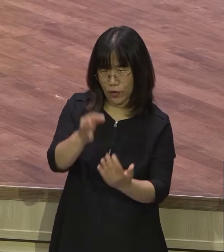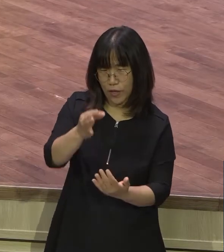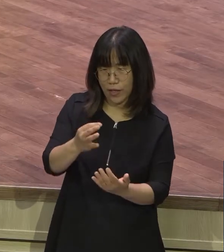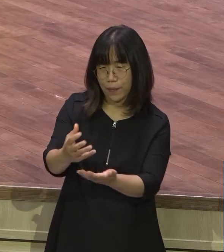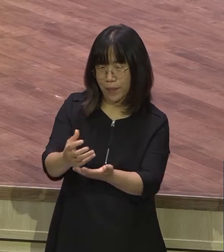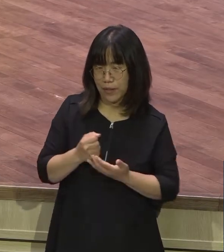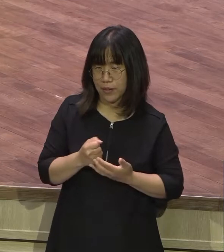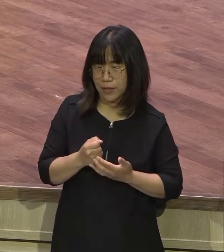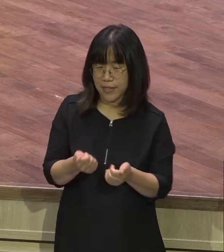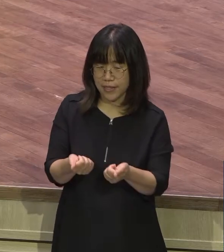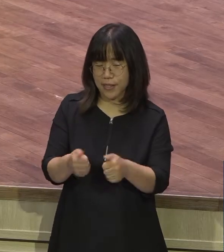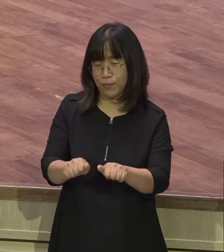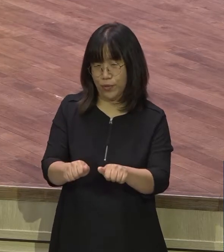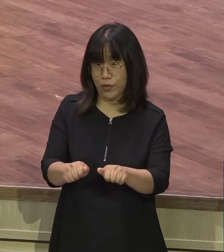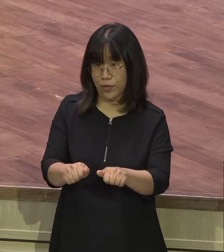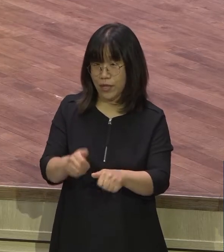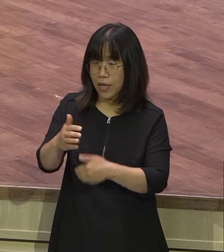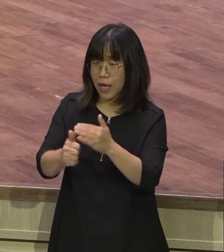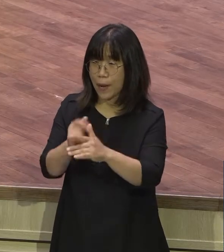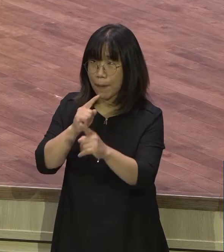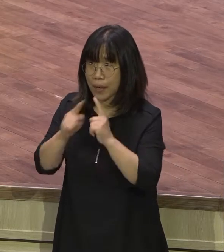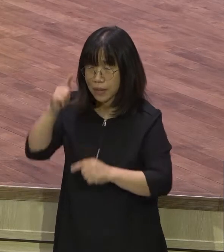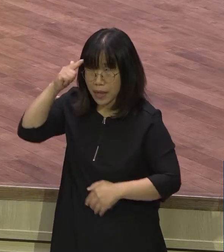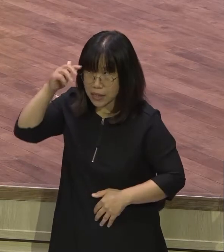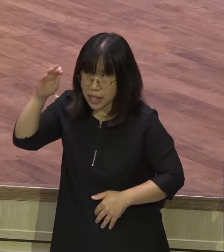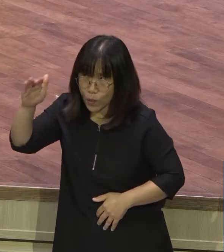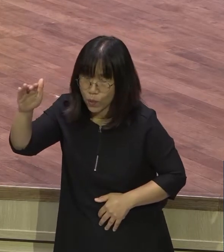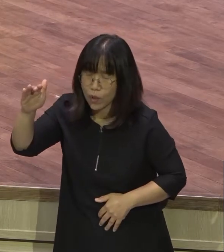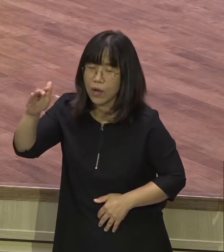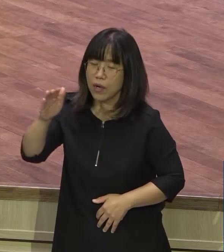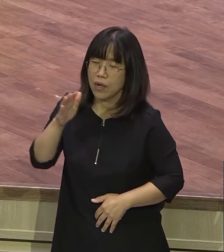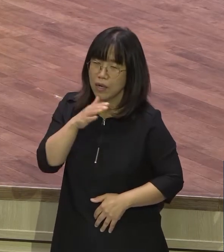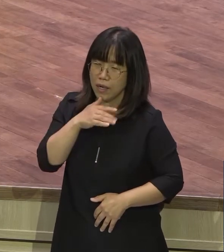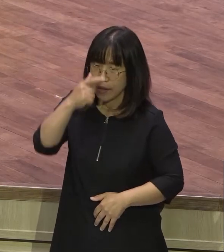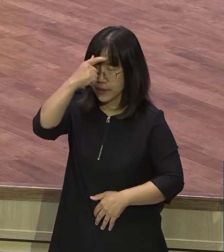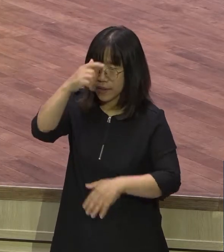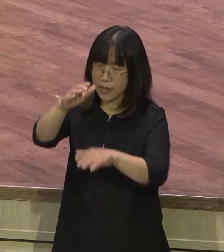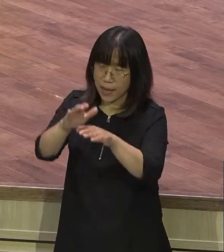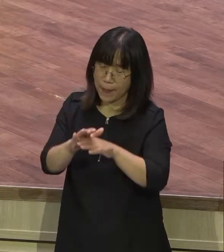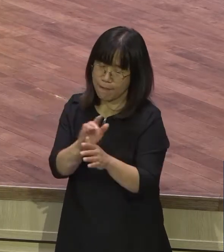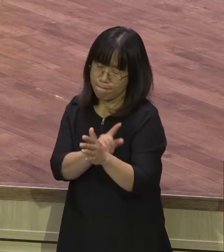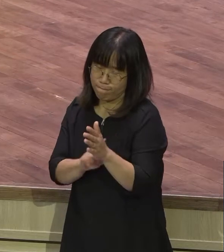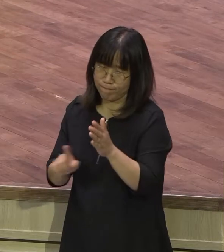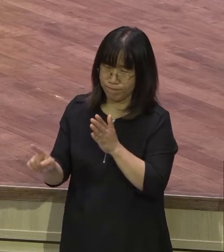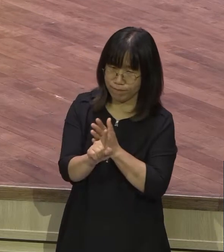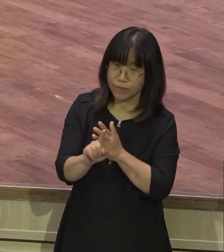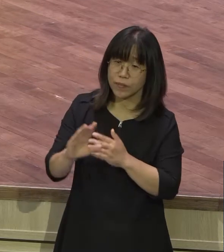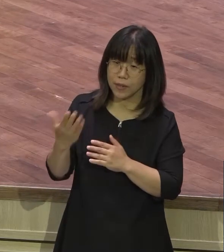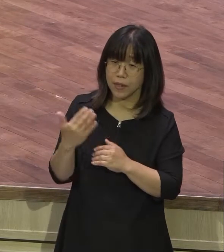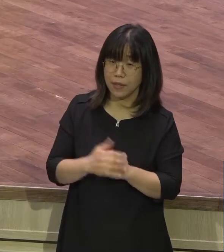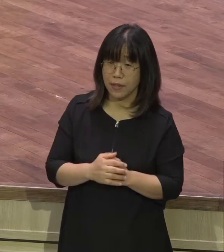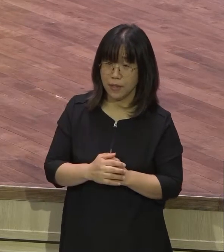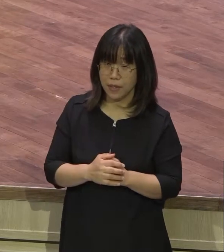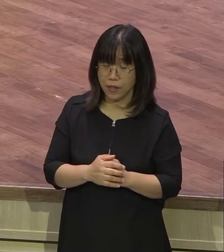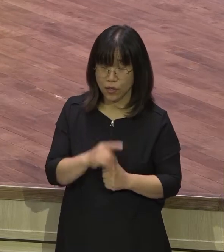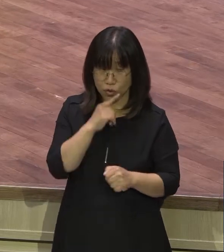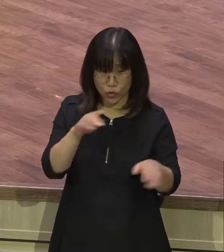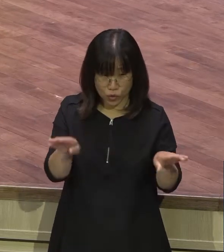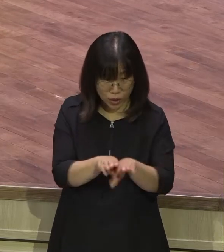증거. 말씀을 듣고 싶어하는 말씀을 듣는 이것이 예배가 가장 우선순위에 돼야 된다. 주일날 나왔다가